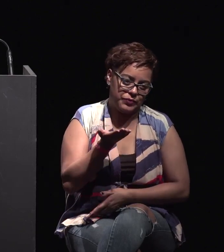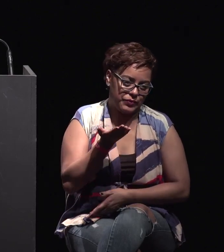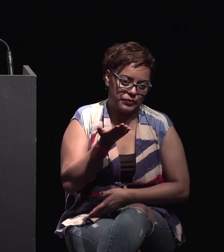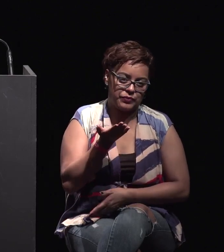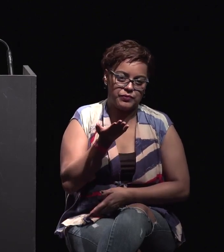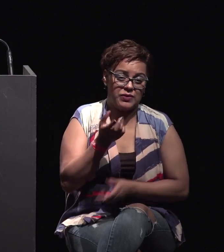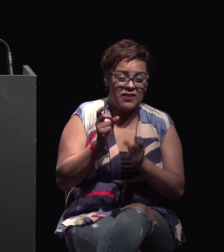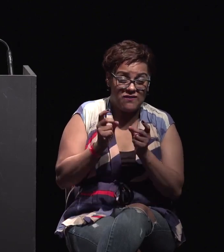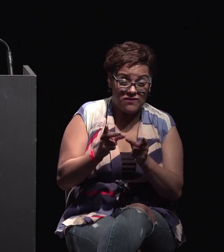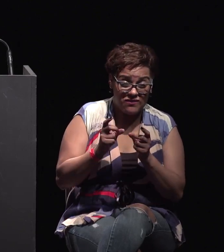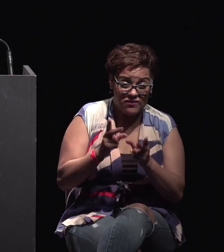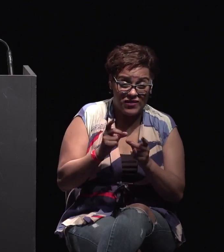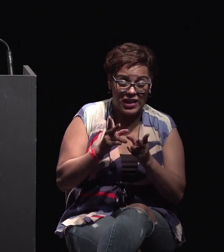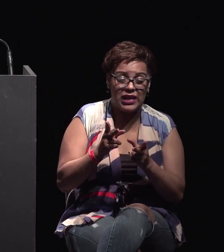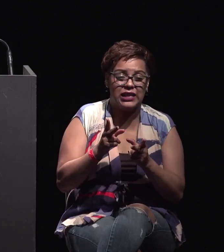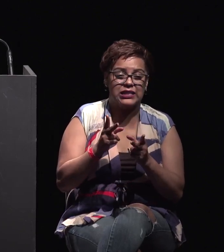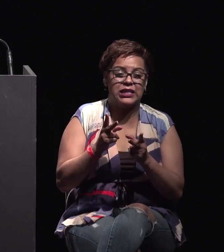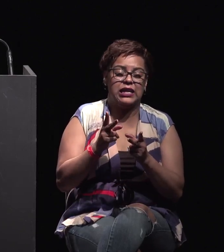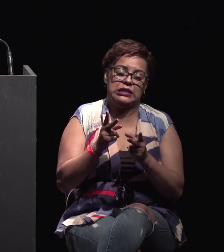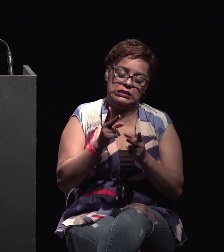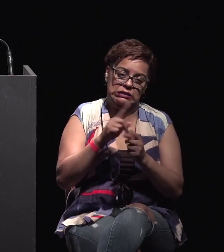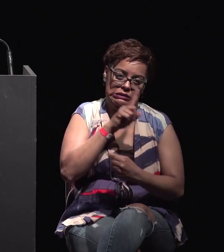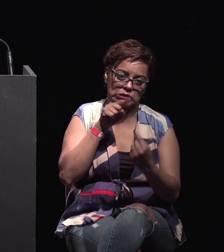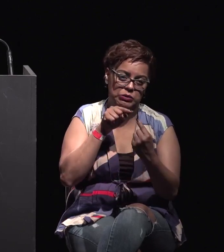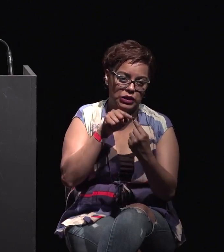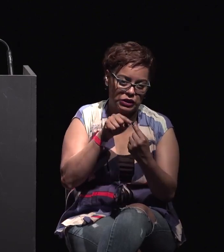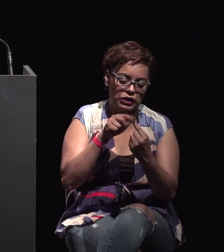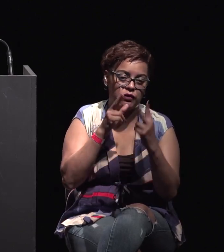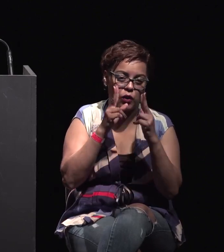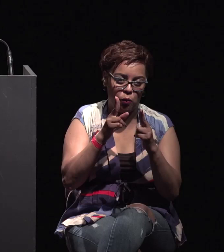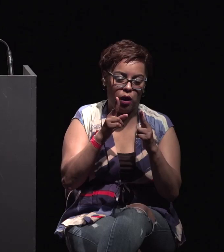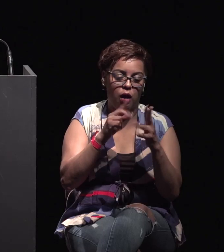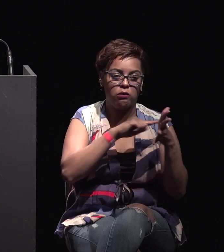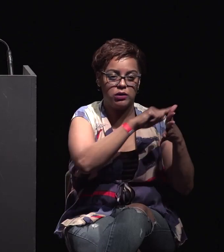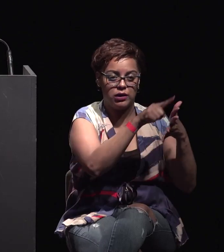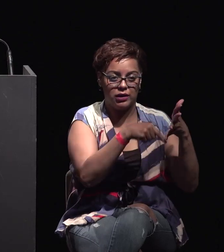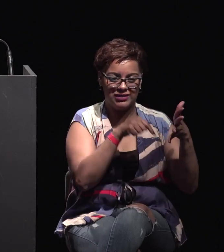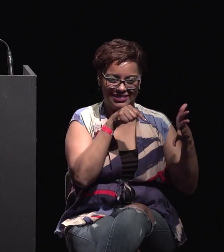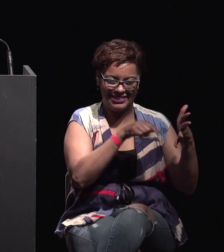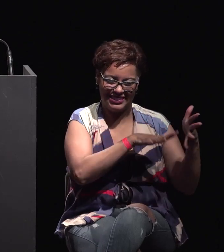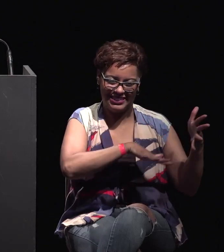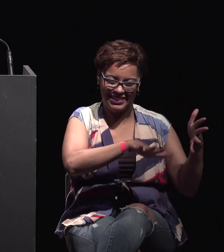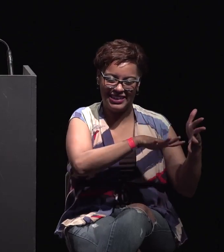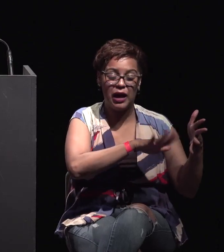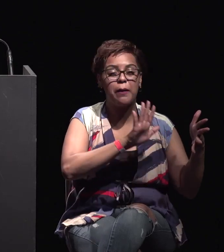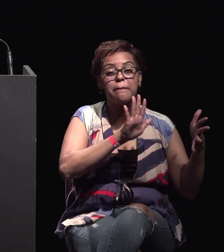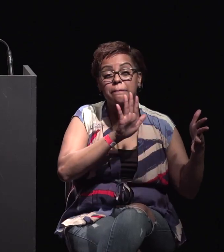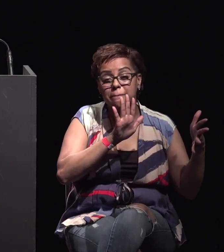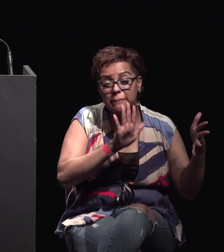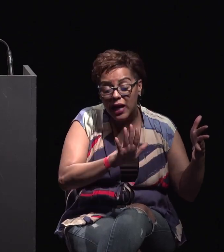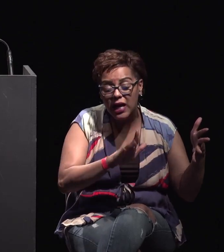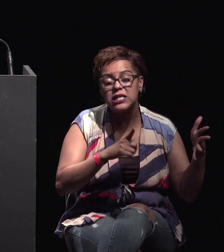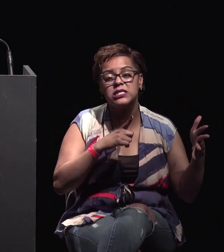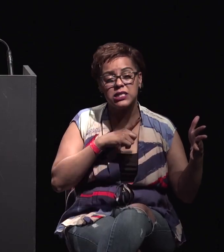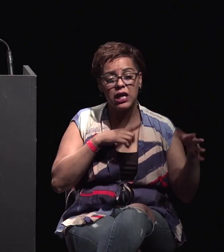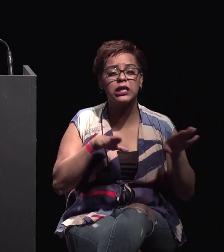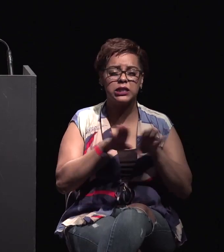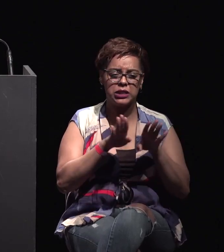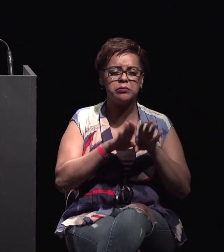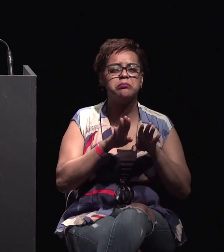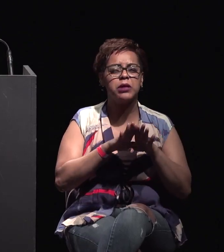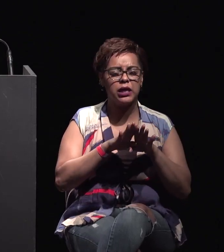tão grandes quanto dessas autoras que eu nominei, mas também tem demarcado